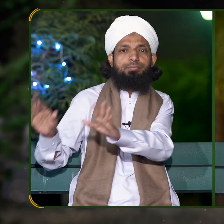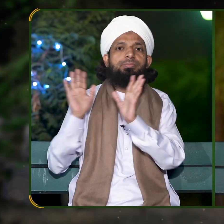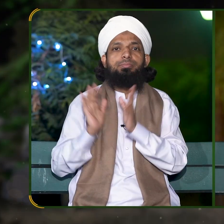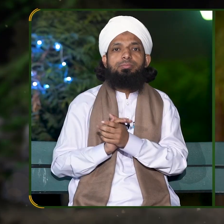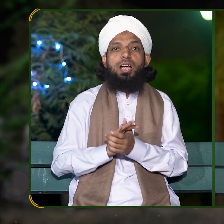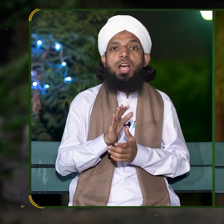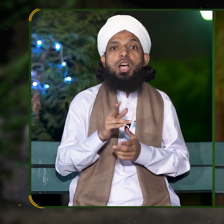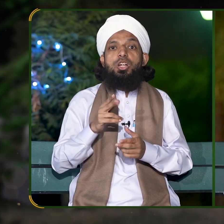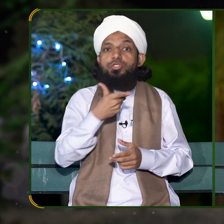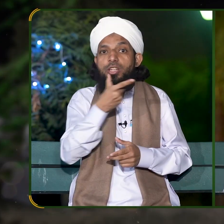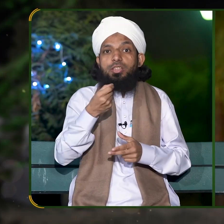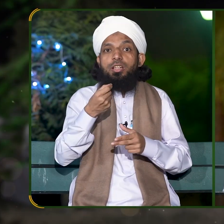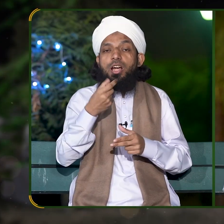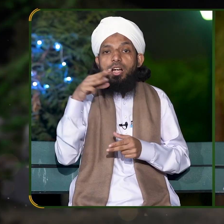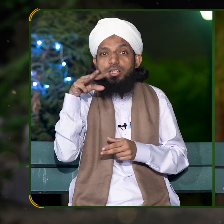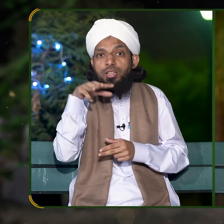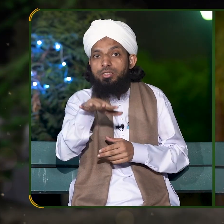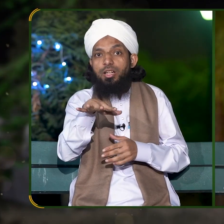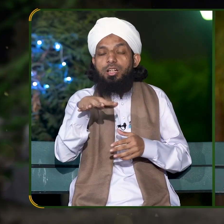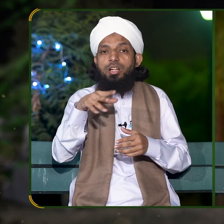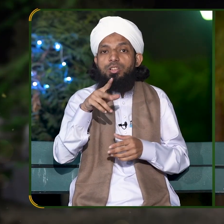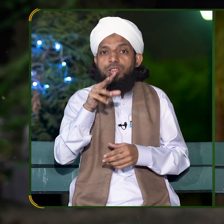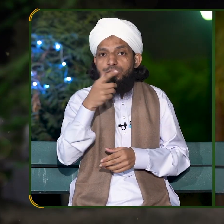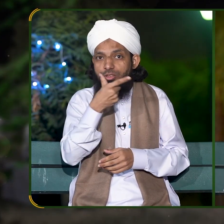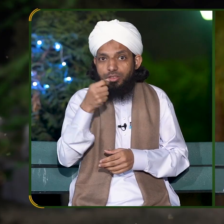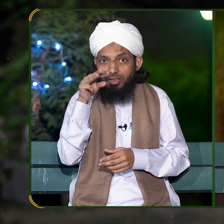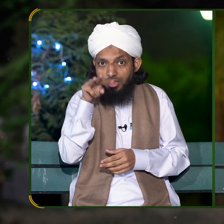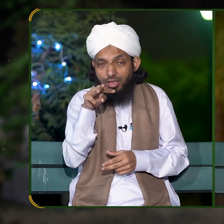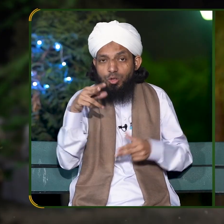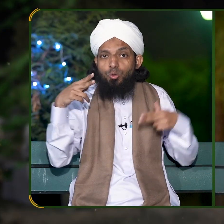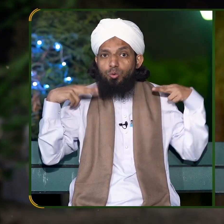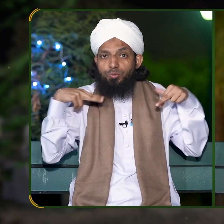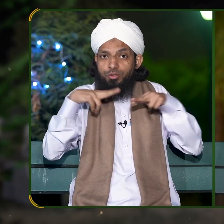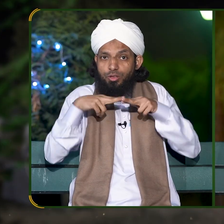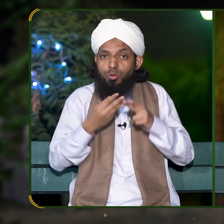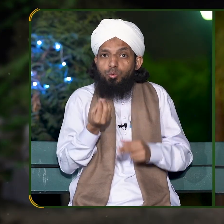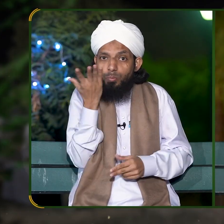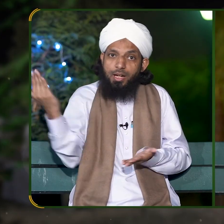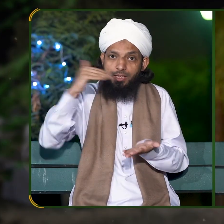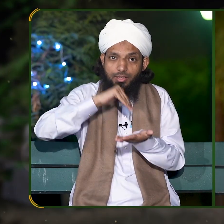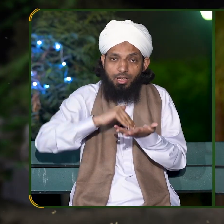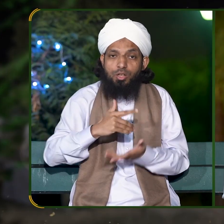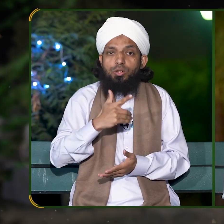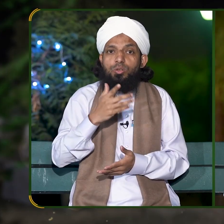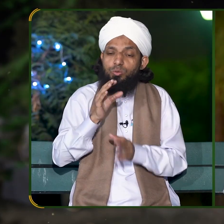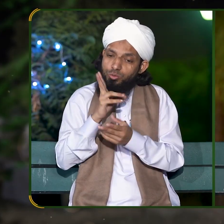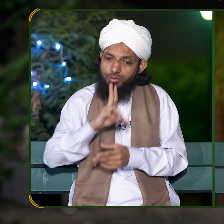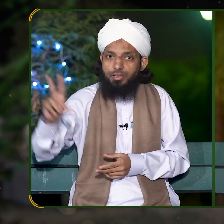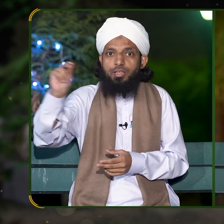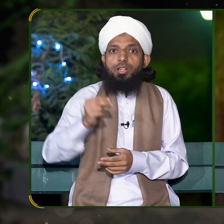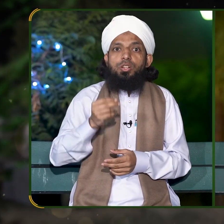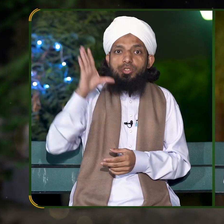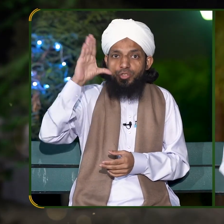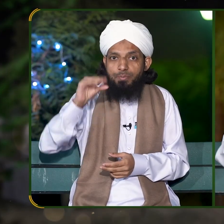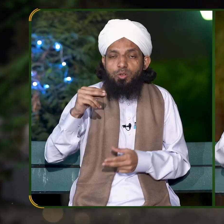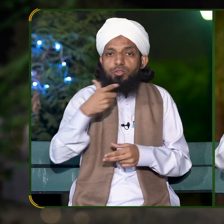کہ 70,000 صبح فرشتے آپ کی بارگاہ میں حاضر ہوتے ہیں، وہ شام کو چلے جاتے ہیں، پھر 70,000 شام کو فرشتے آتے